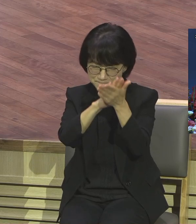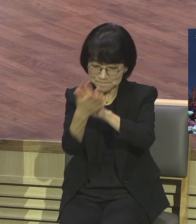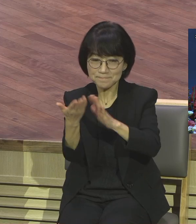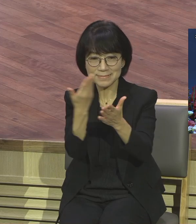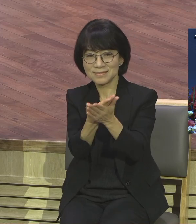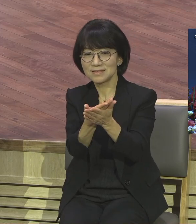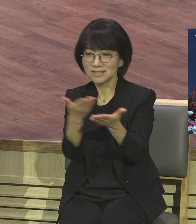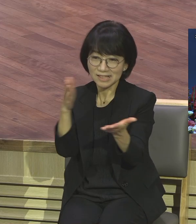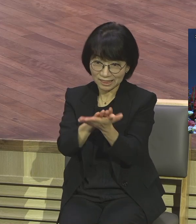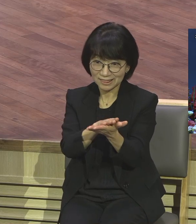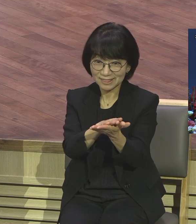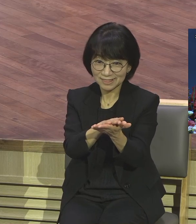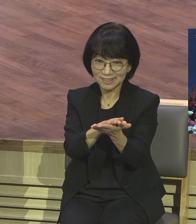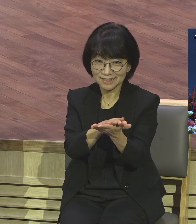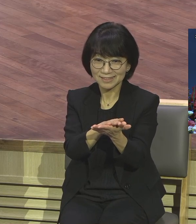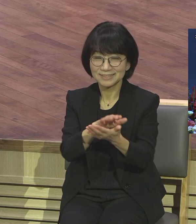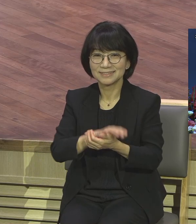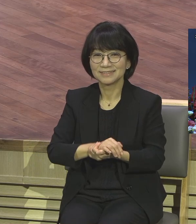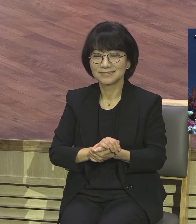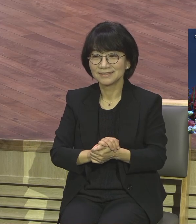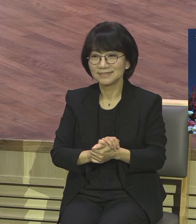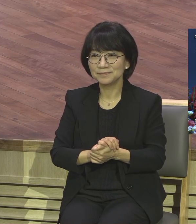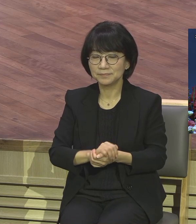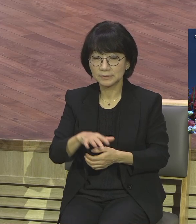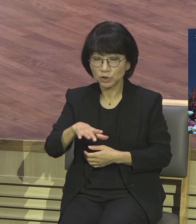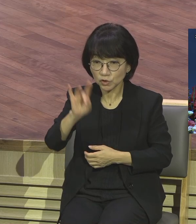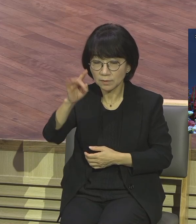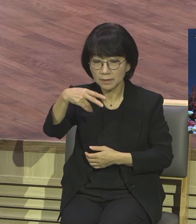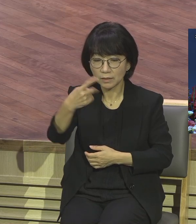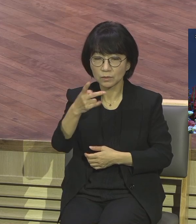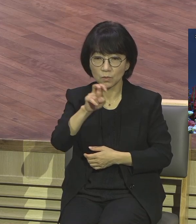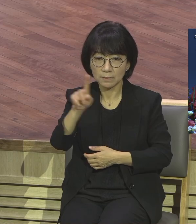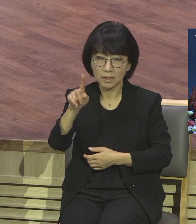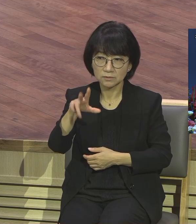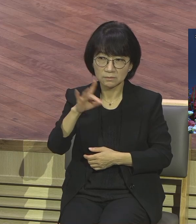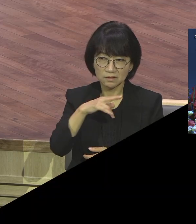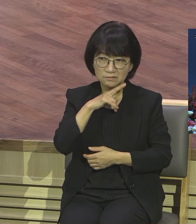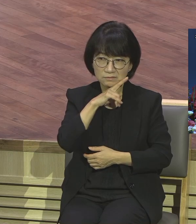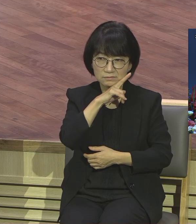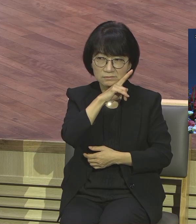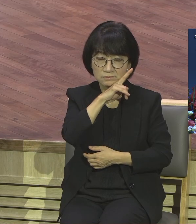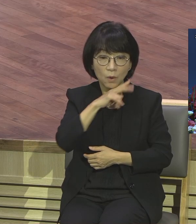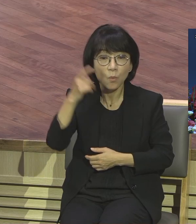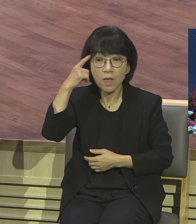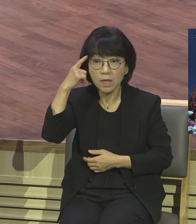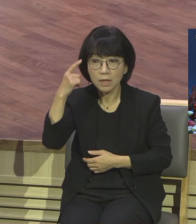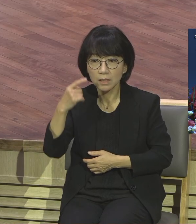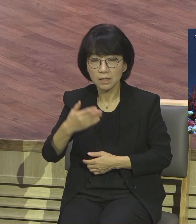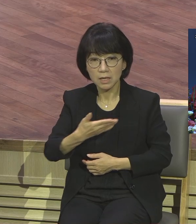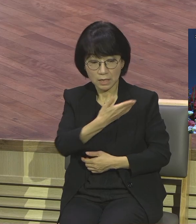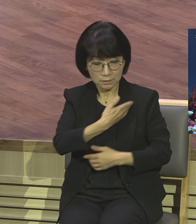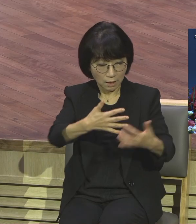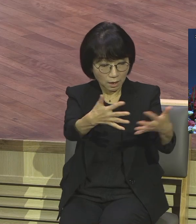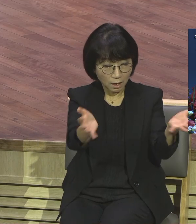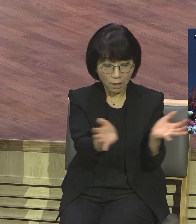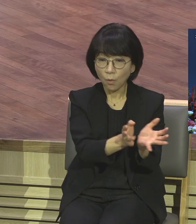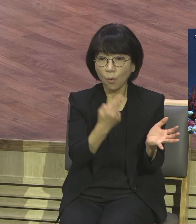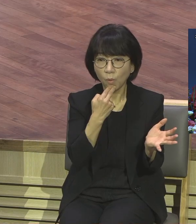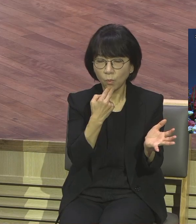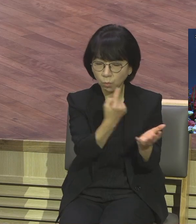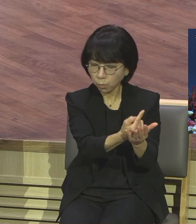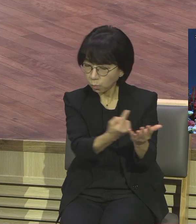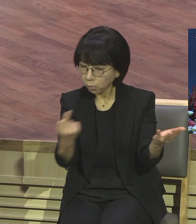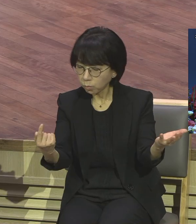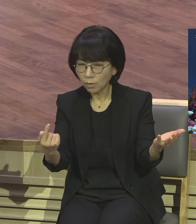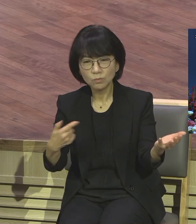시작입니다. 도마가 예수님 부활에 대해 의심을 한 것도 자세히 보면요, 다른 제자들과 함께 있지 않았어요. 뭐 때문에